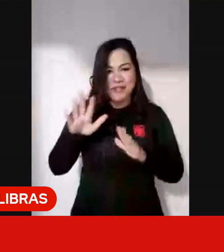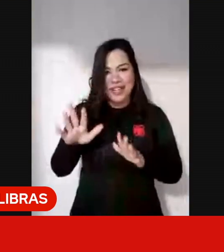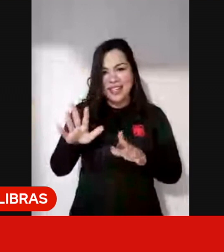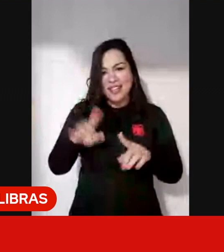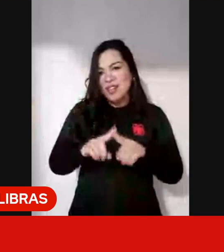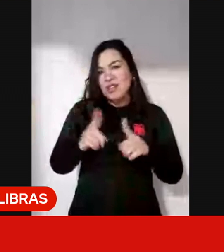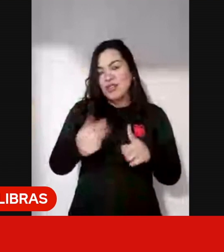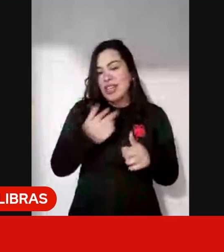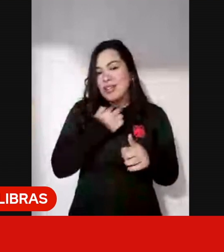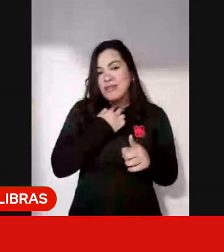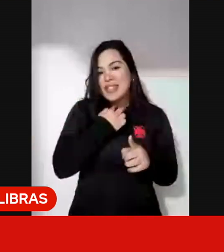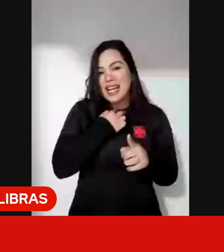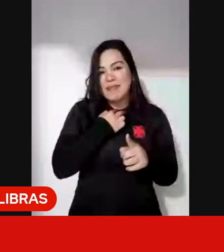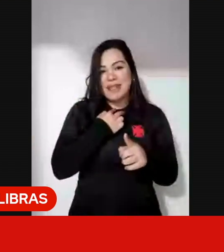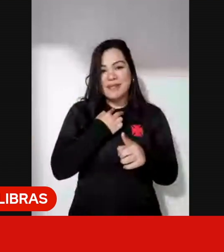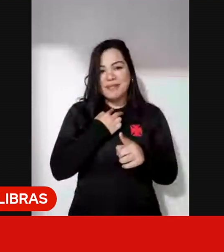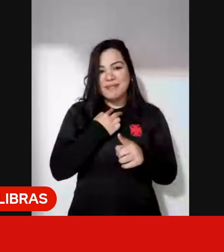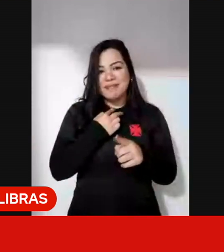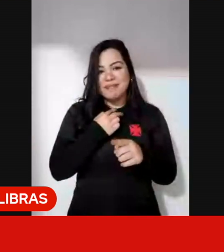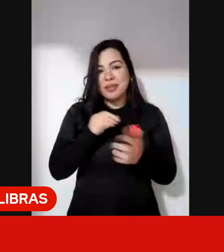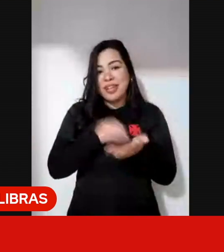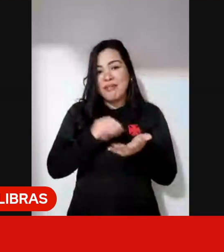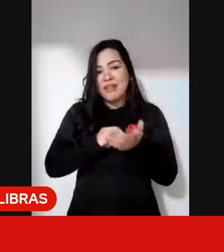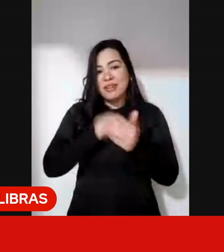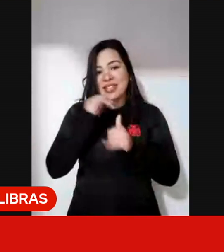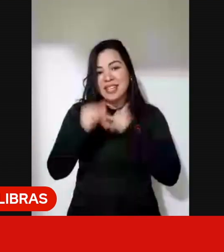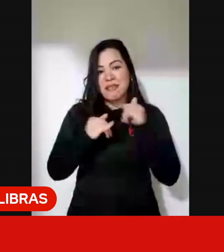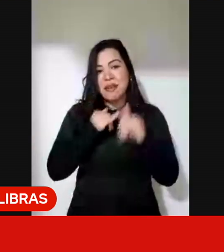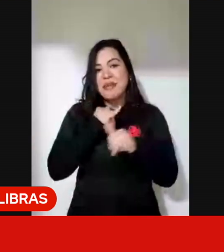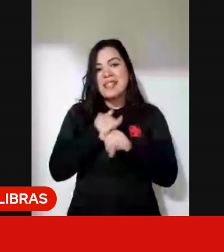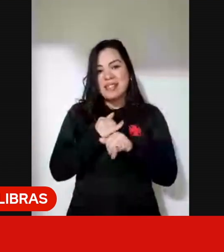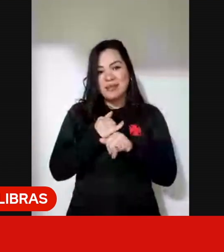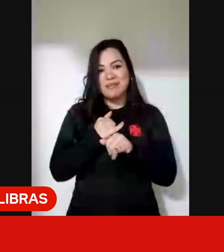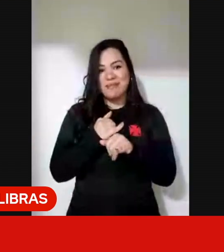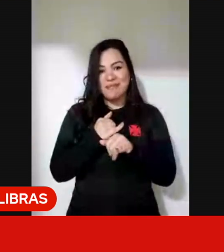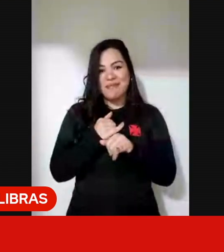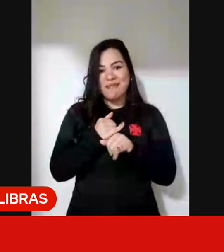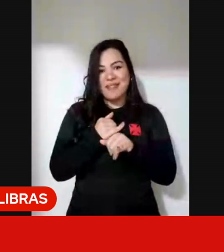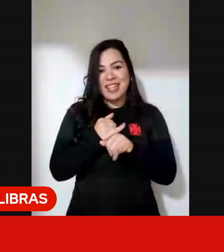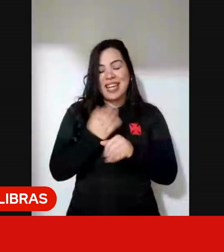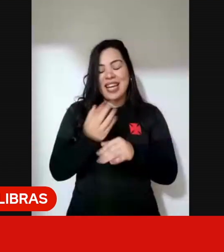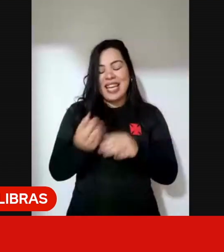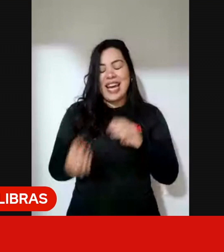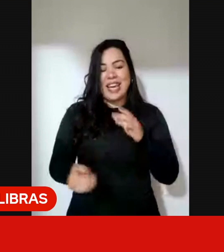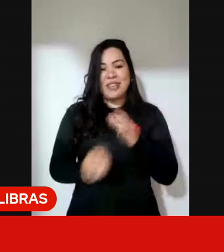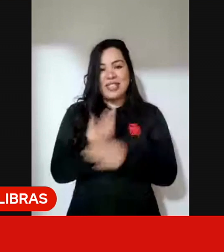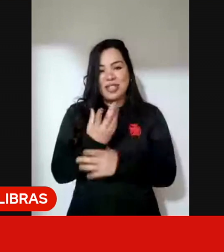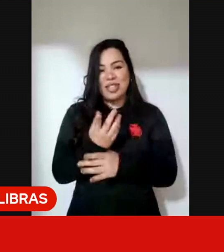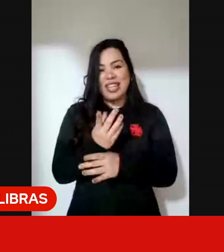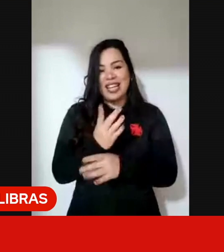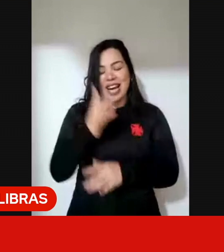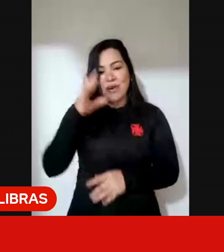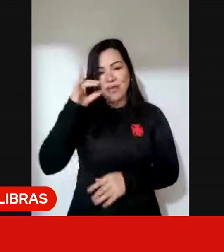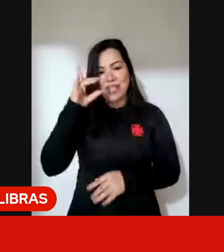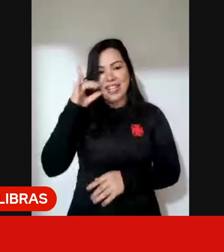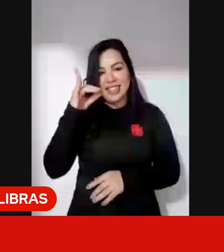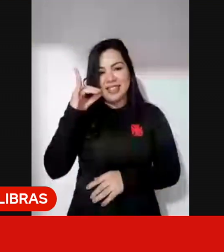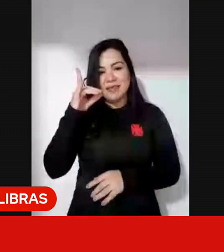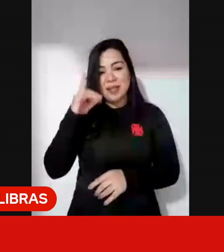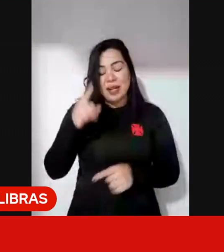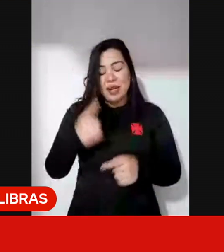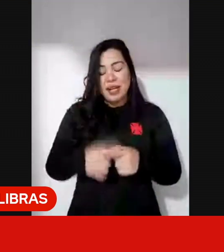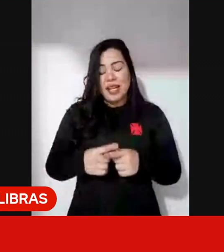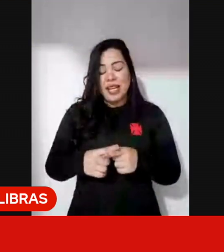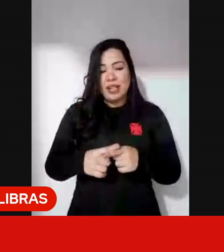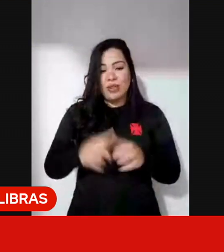Brasil afora. Só que não sabem, porque falta essa informação. E aí eu decidi criar um